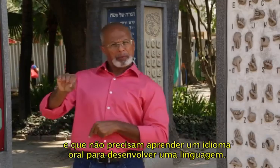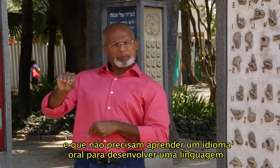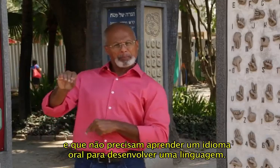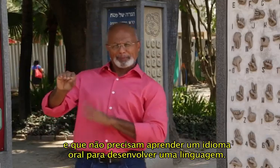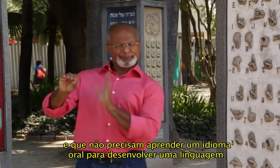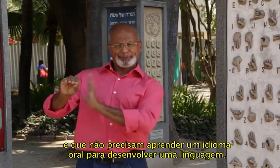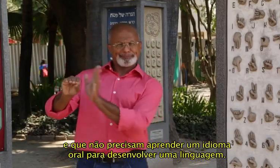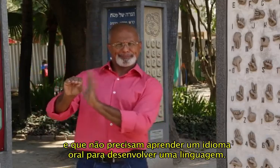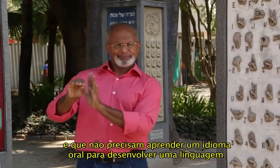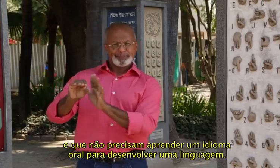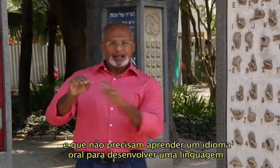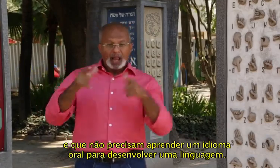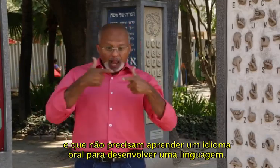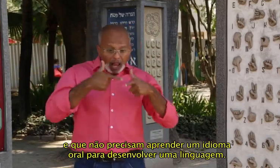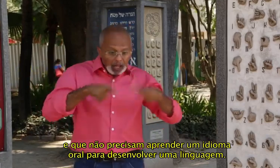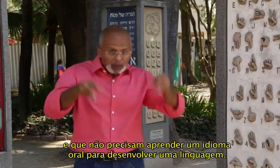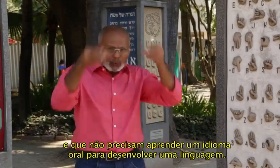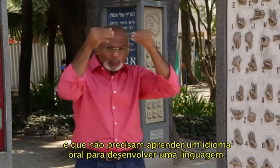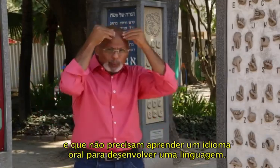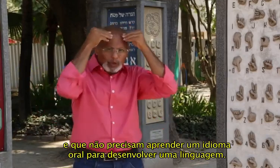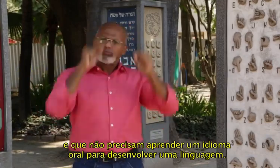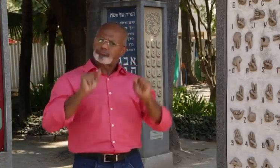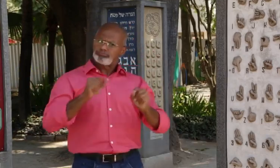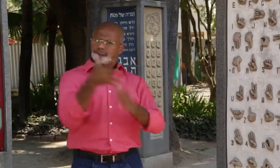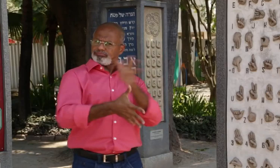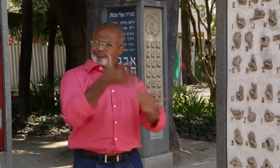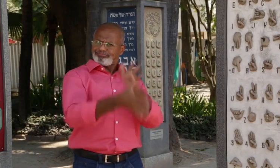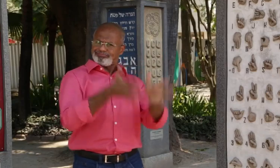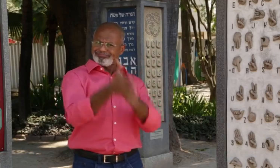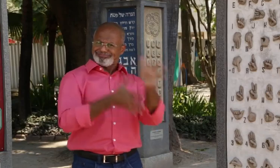oral para desenvolver uma linguagem.